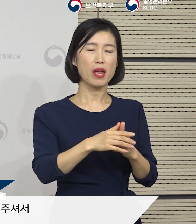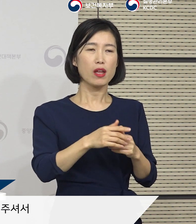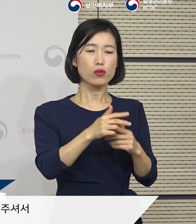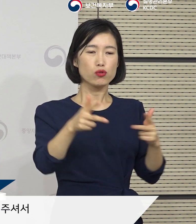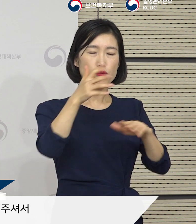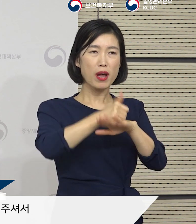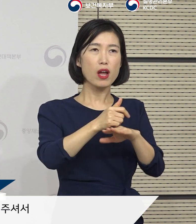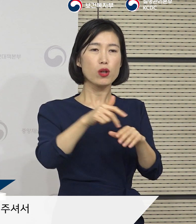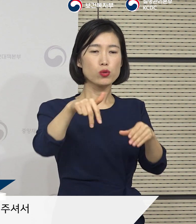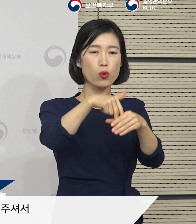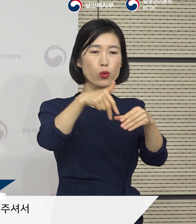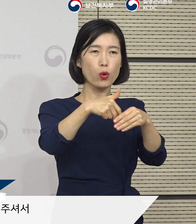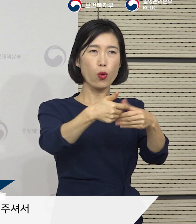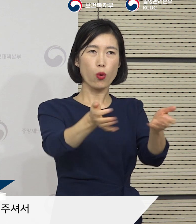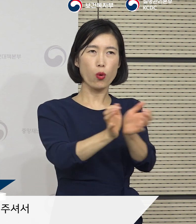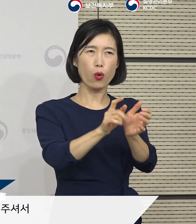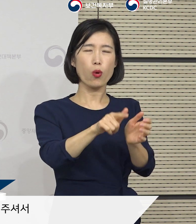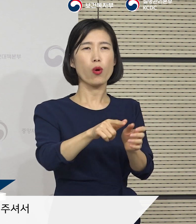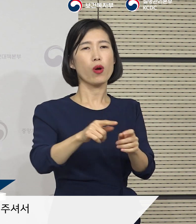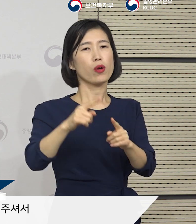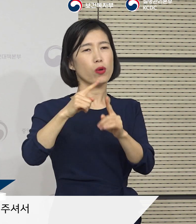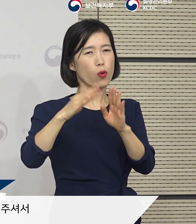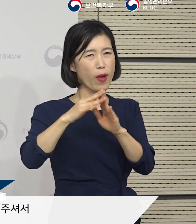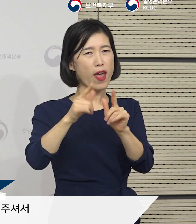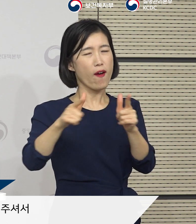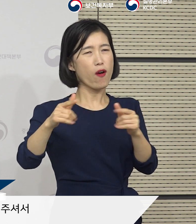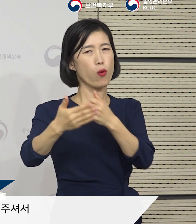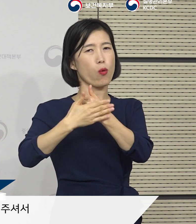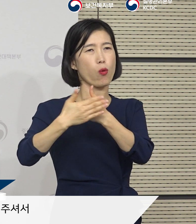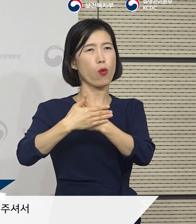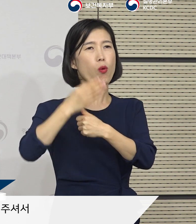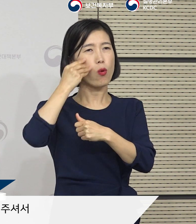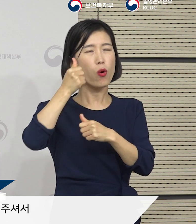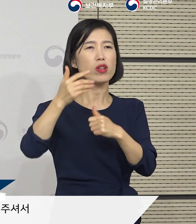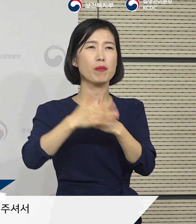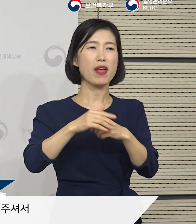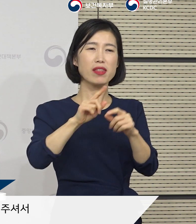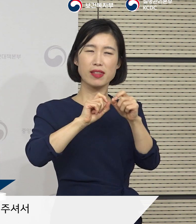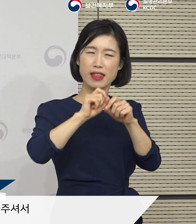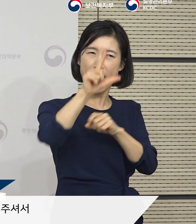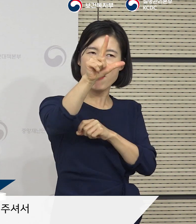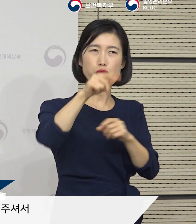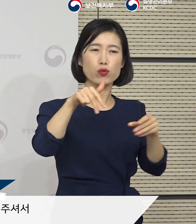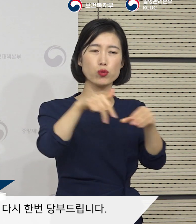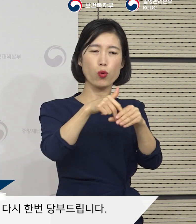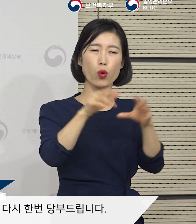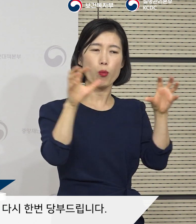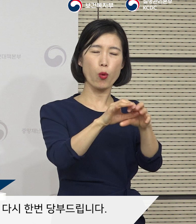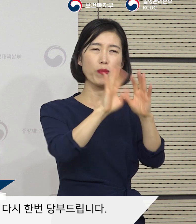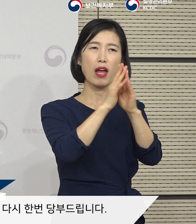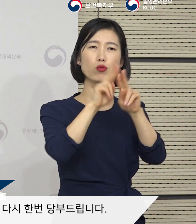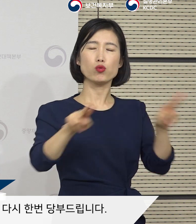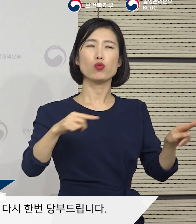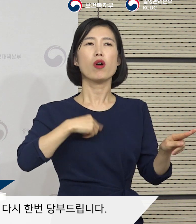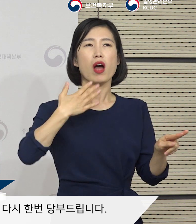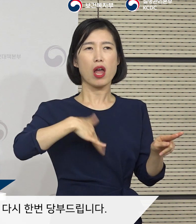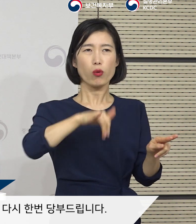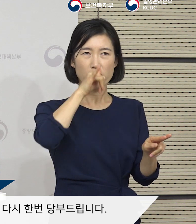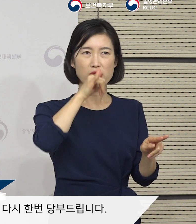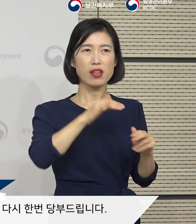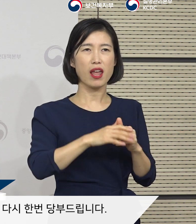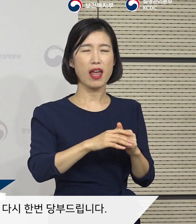모임의 경우 종교계가 잘 협력해 주셔서 대부분의 종교 행사가 취소된 것으로 알고 있으나 모든